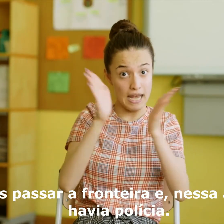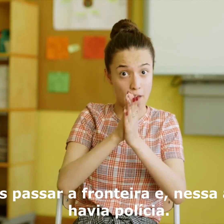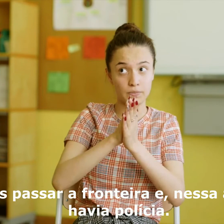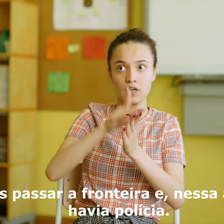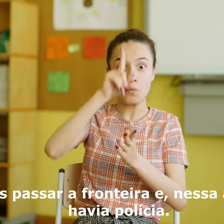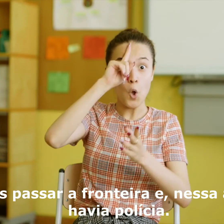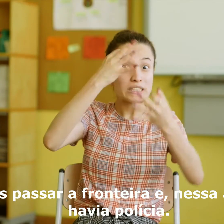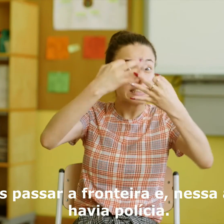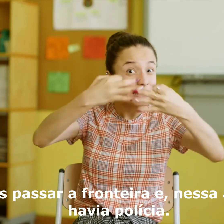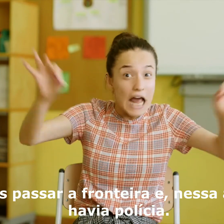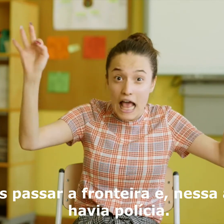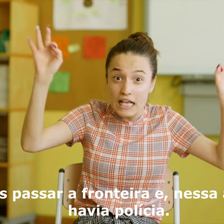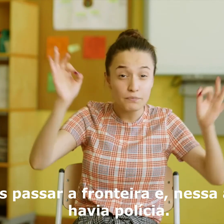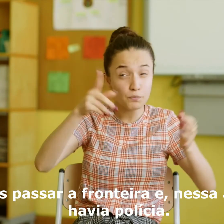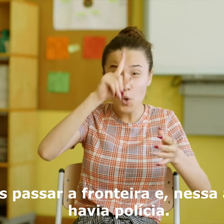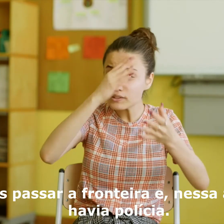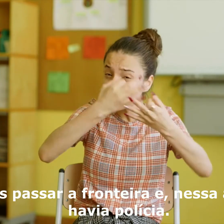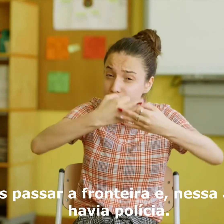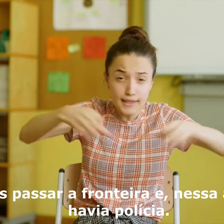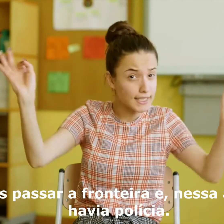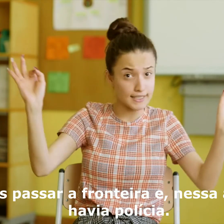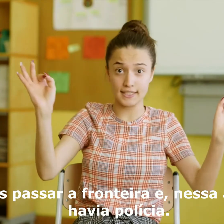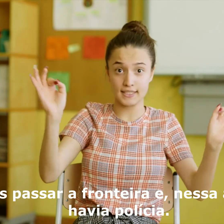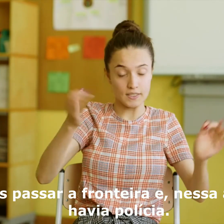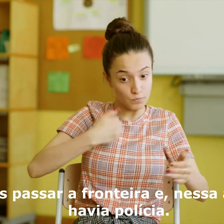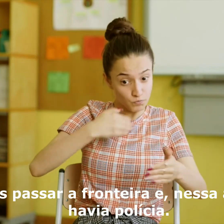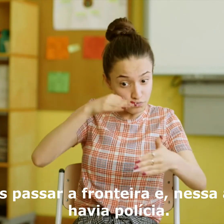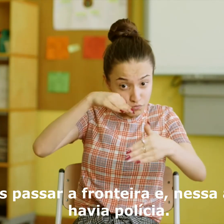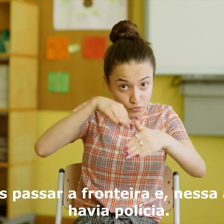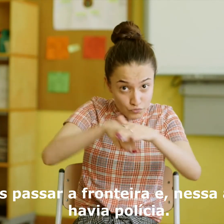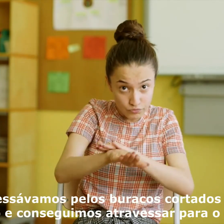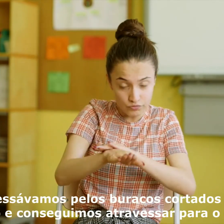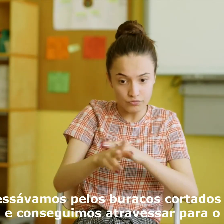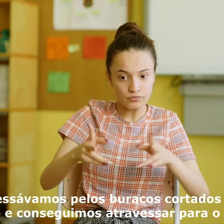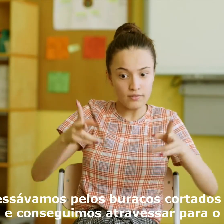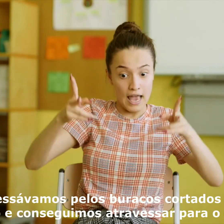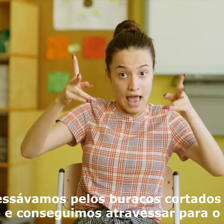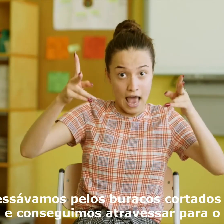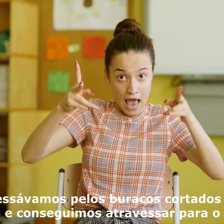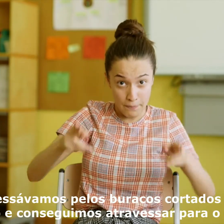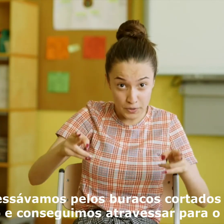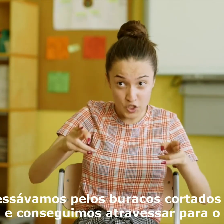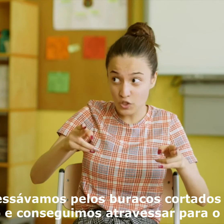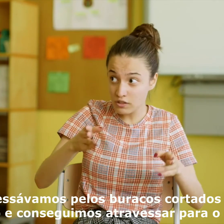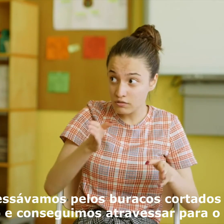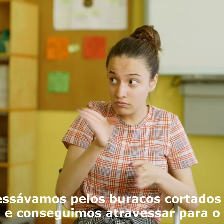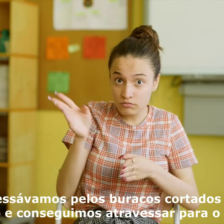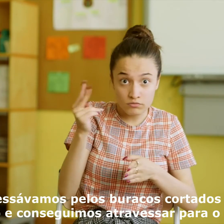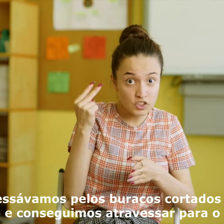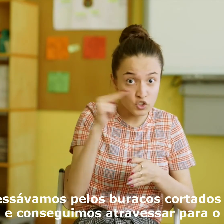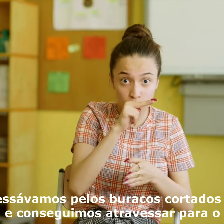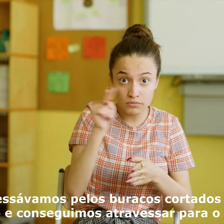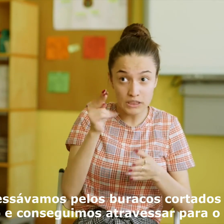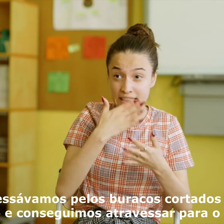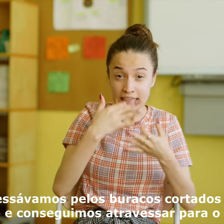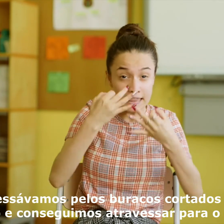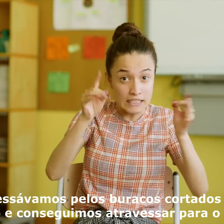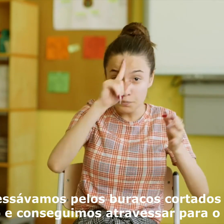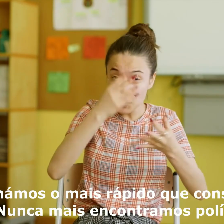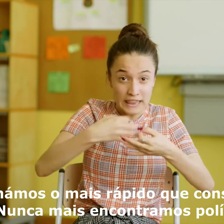altura nós cortávamos as fronteiras, não havia polícia, não havia nada. Nós atravessávamos pelo arame farpado, pelos buracos